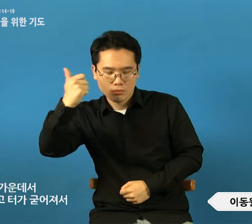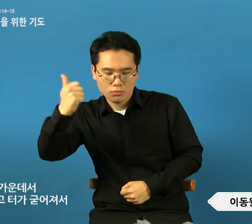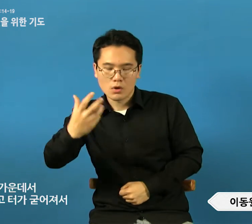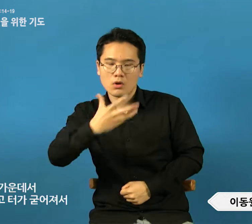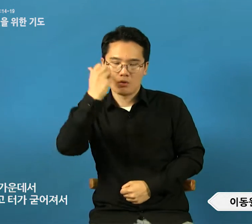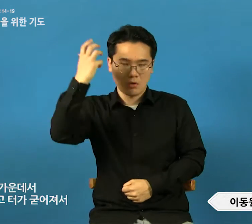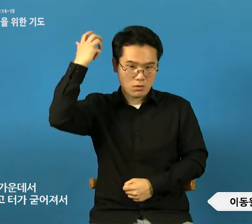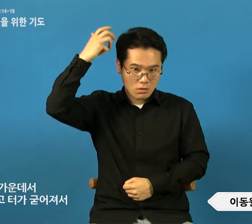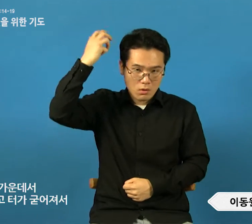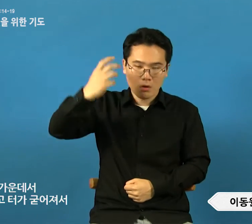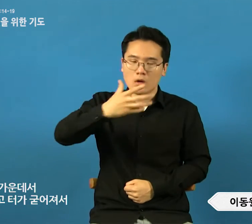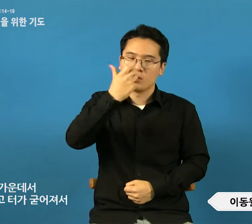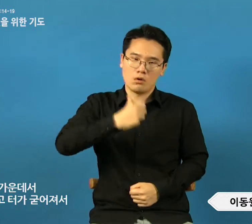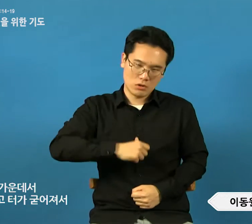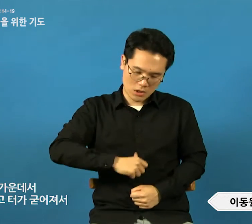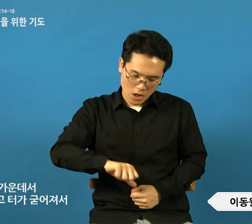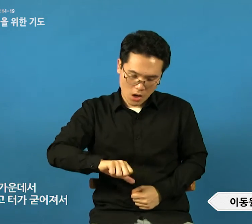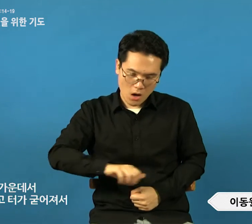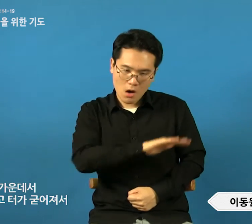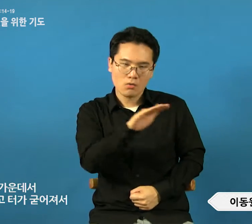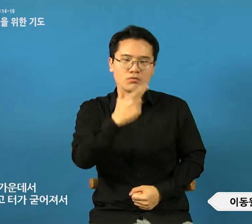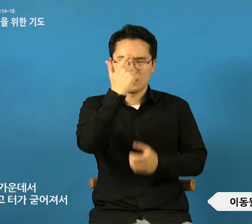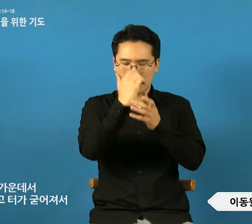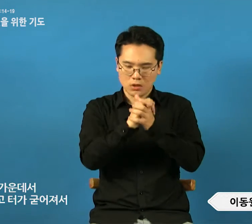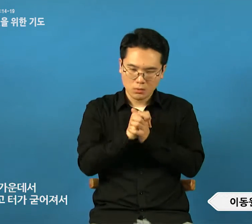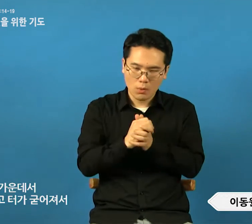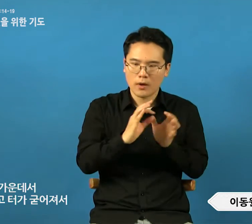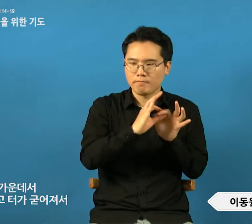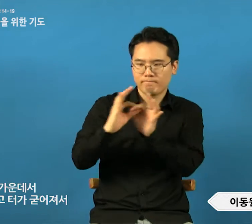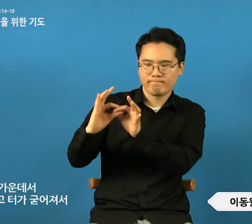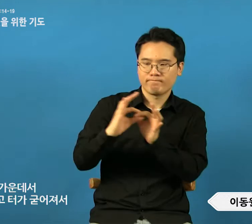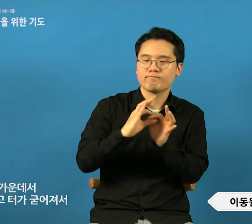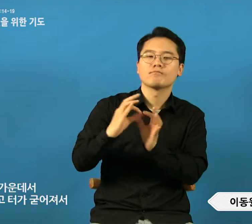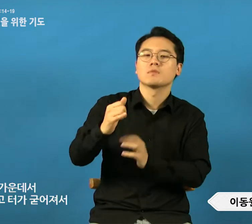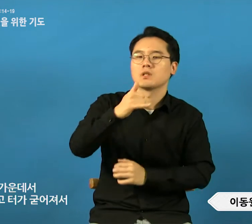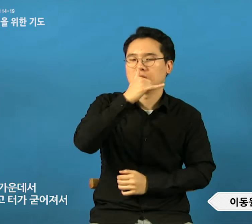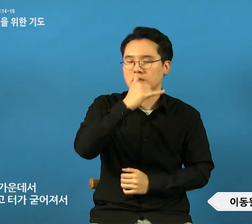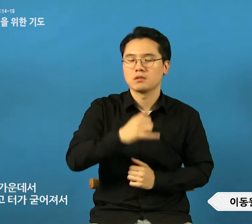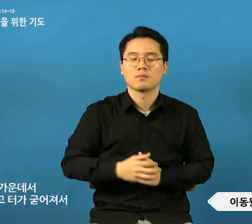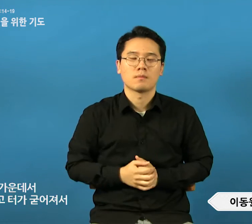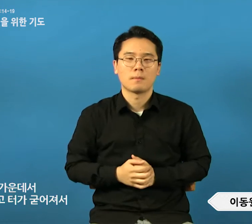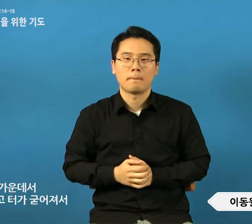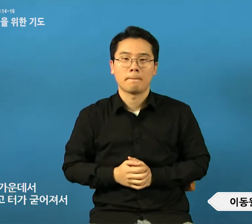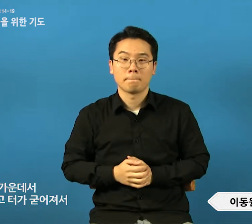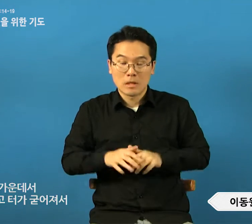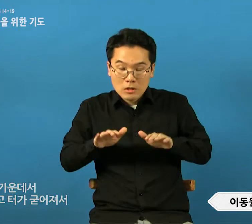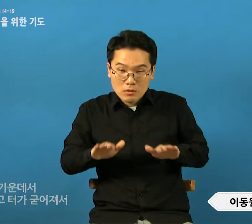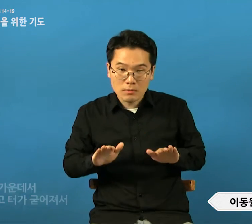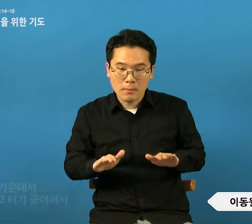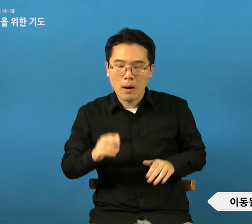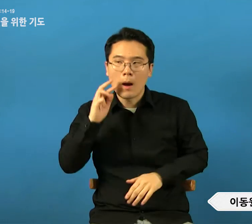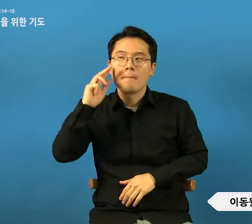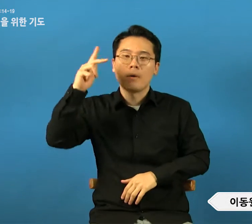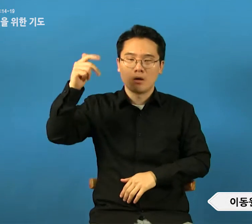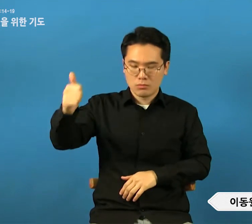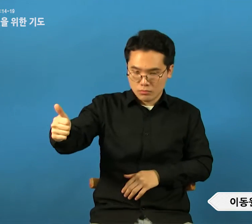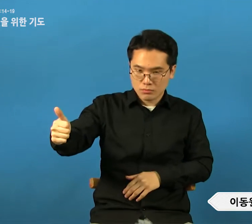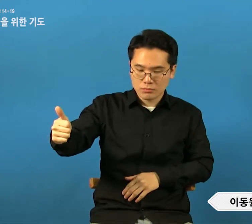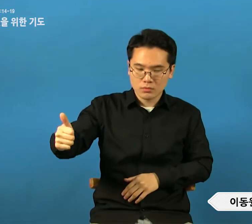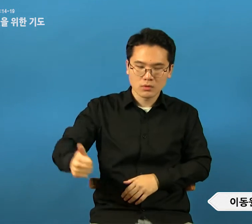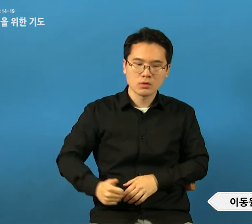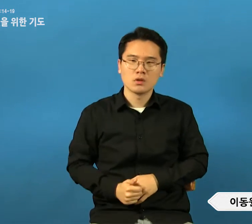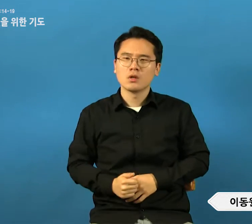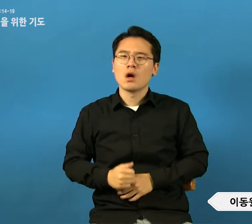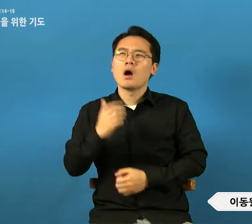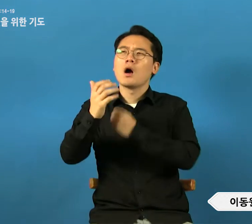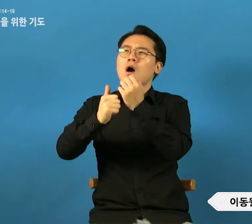그러니까 우리의 기도에 다 연관되어 있음을 알 수가 있습니다. 자, 지금 바울은 성삼위 하나님 앞에 우리의 중요한